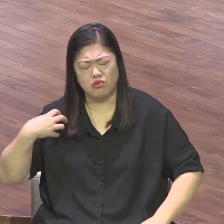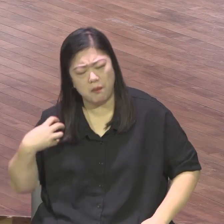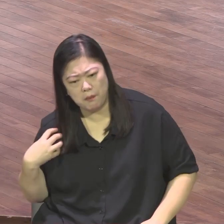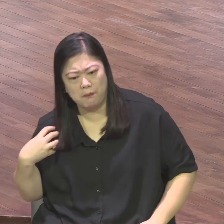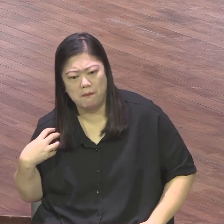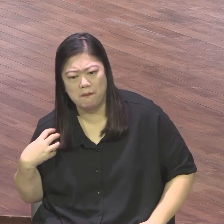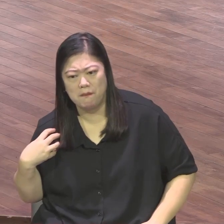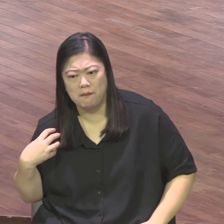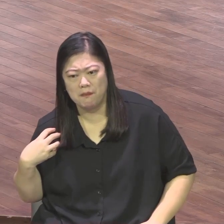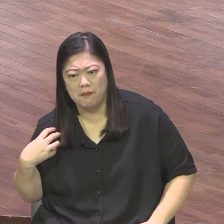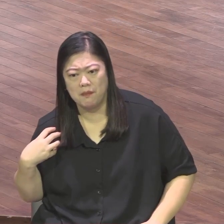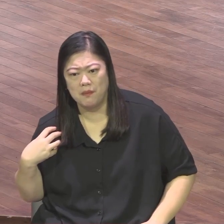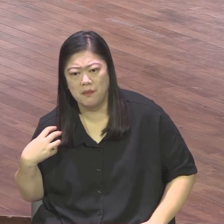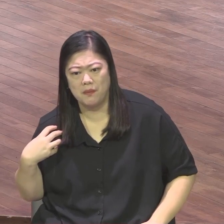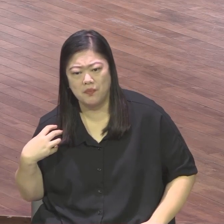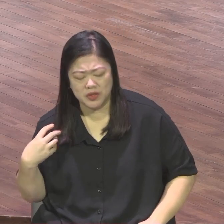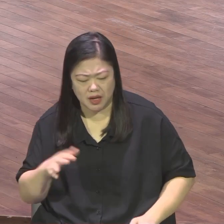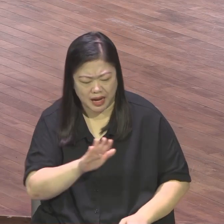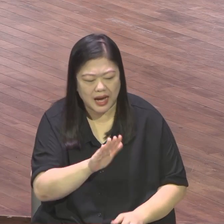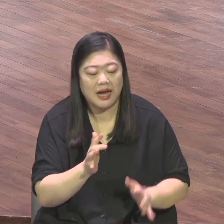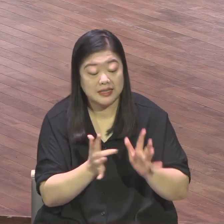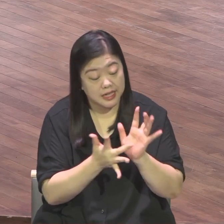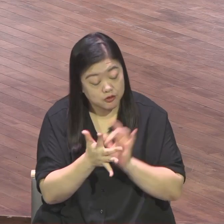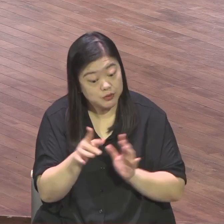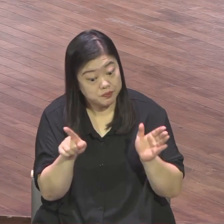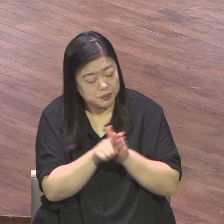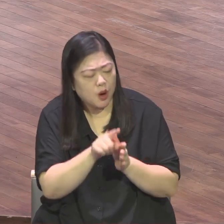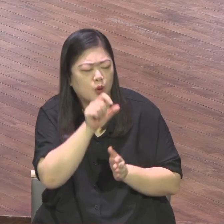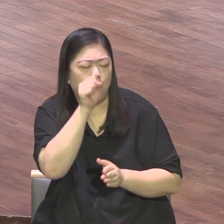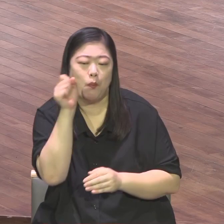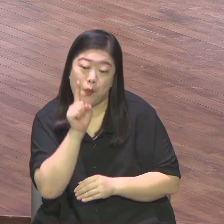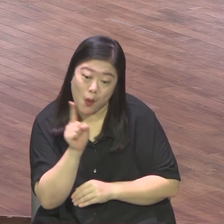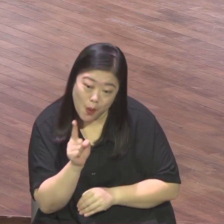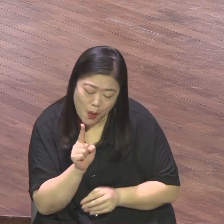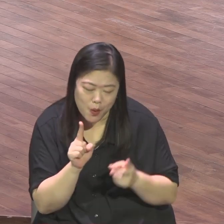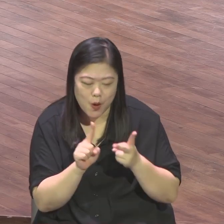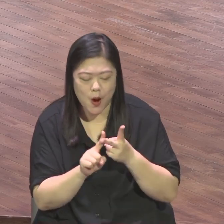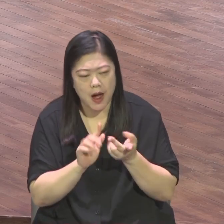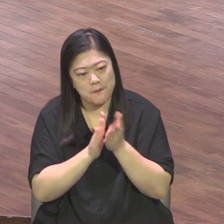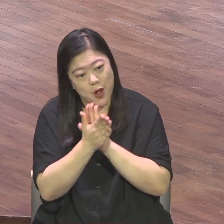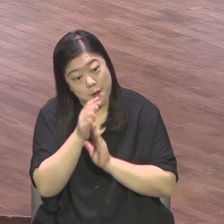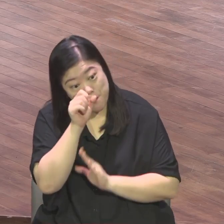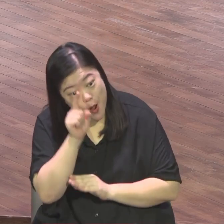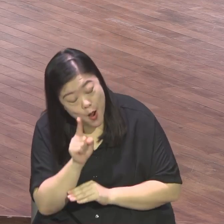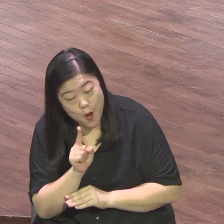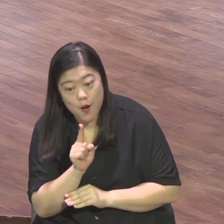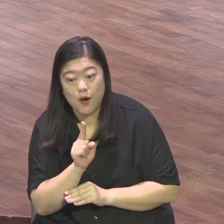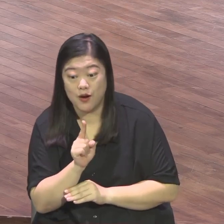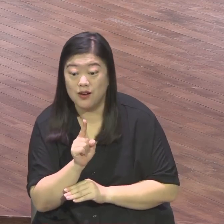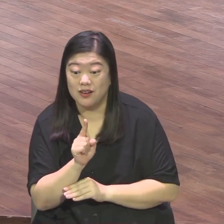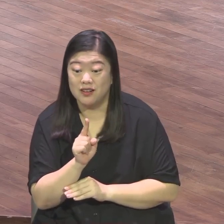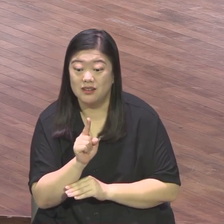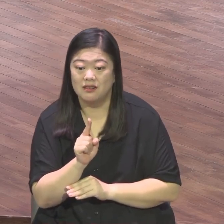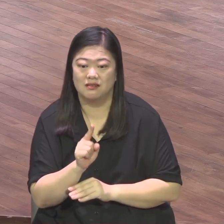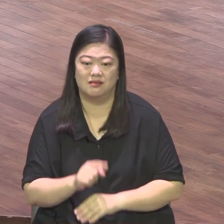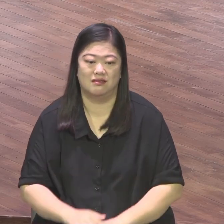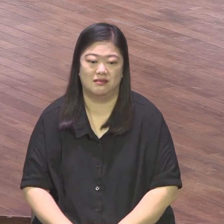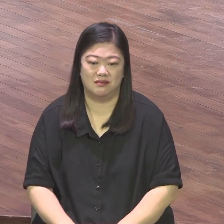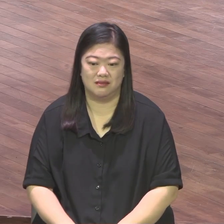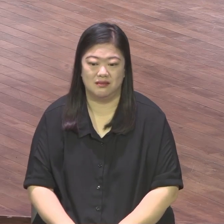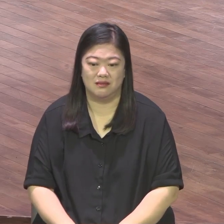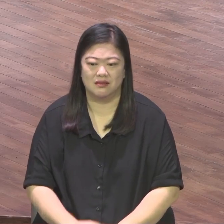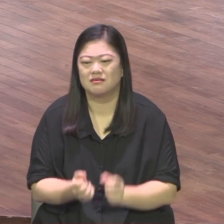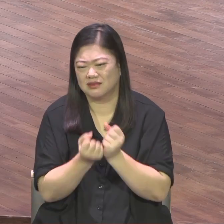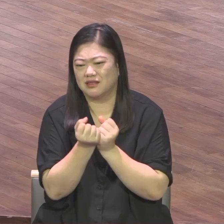그렇게 좋은지, 얼마나 축복이 되는지. 저희가 지금 이 우리 앞에 237 골프 올 연습장이